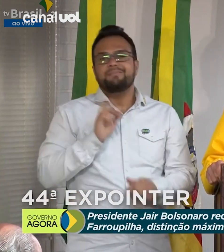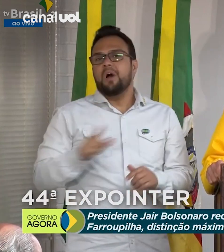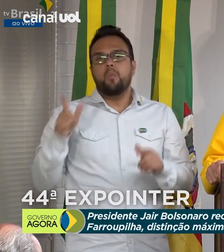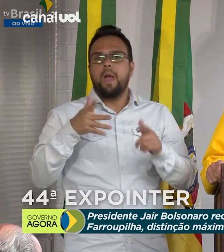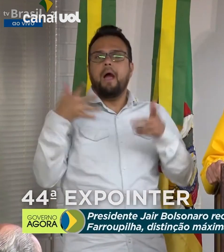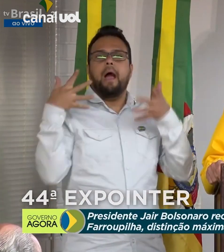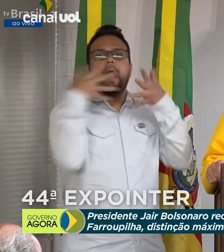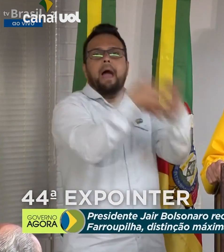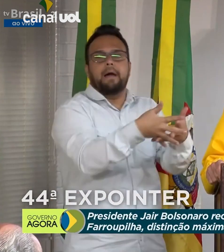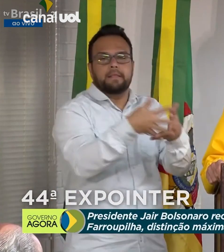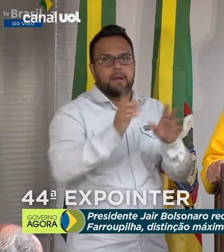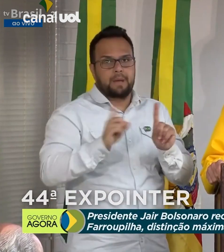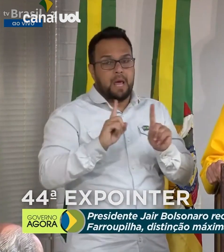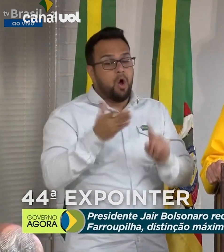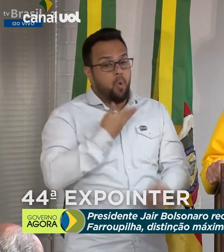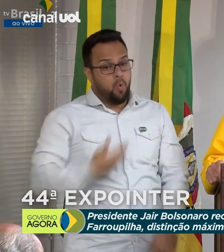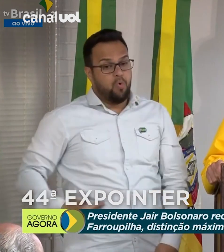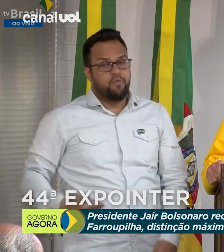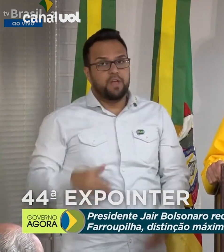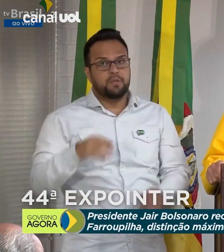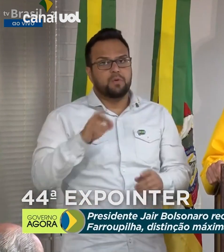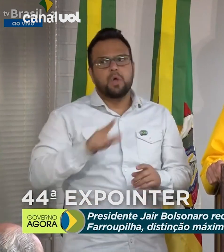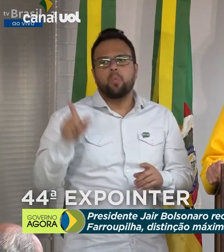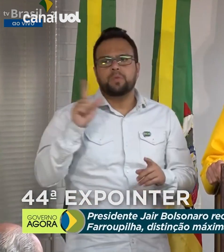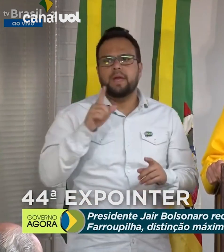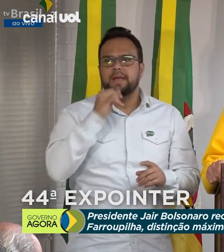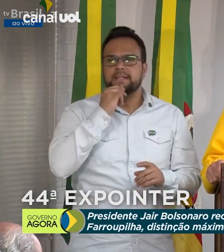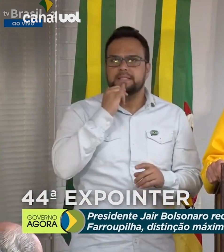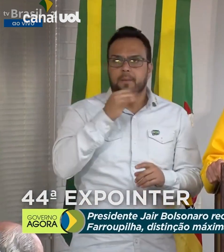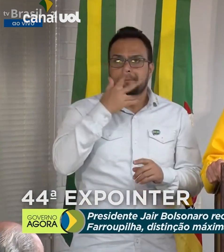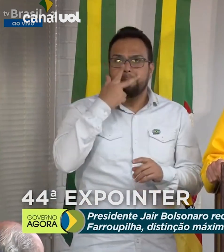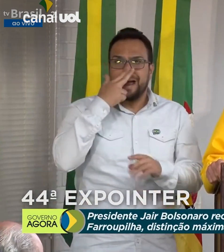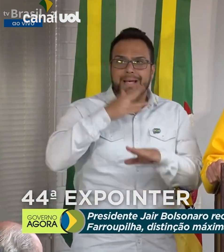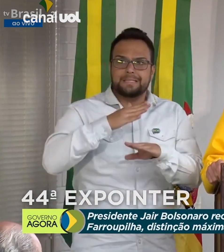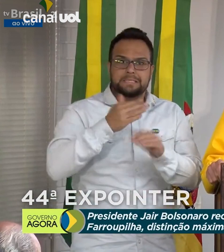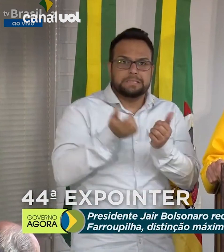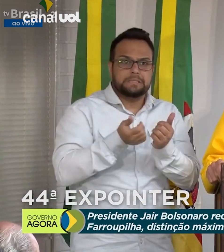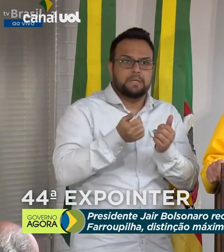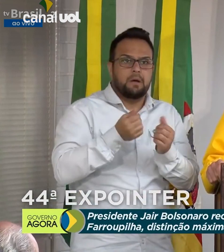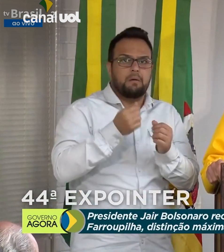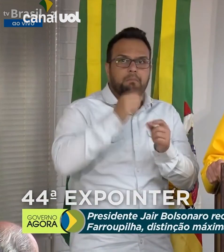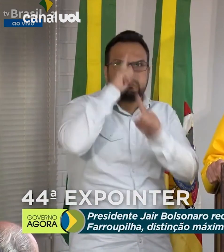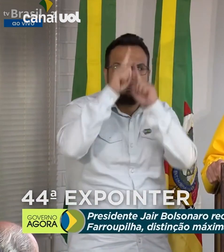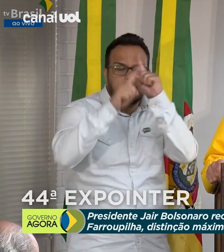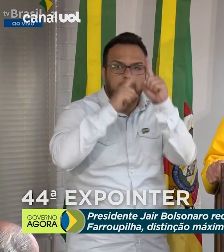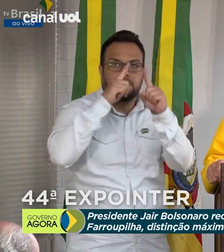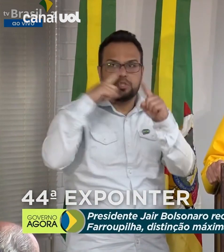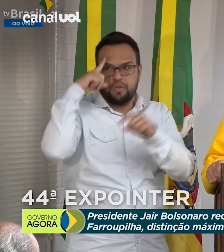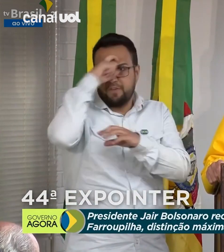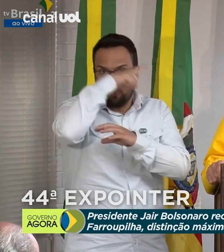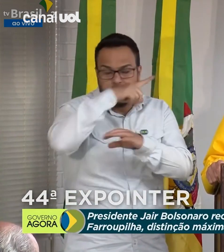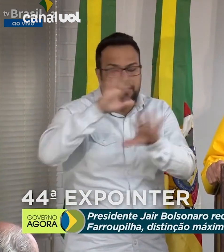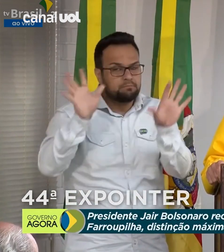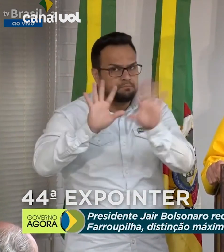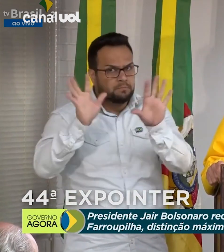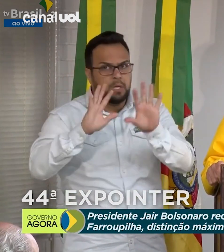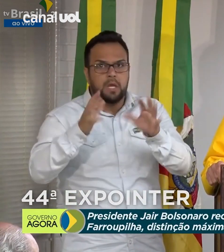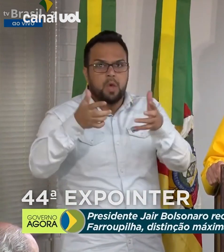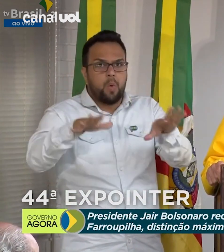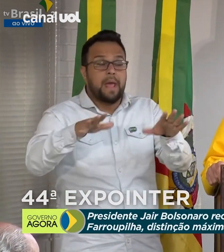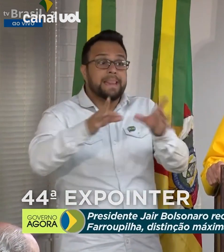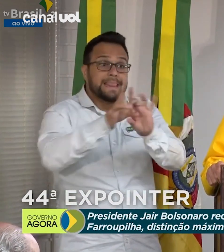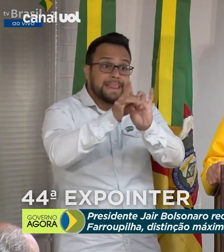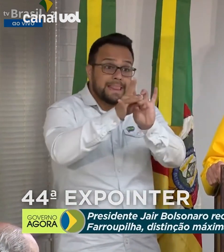atrapalhá-los. É um governo que não cria dificuldade para vender facilidade. Deixamos o